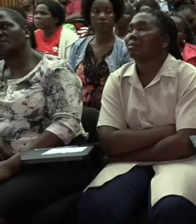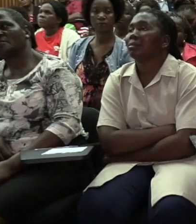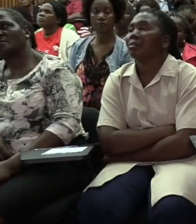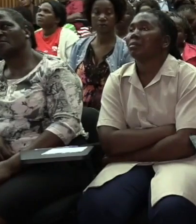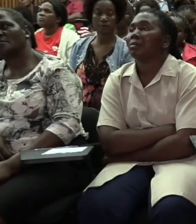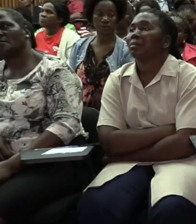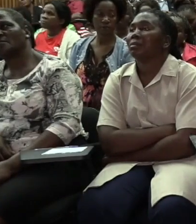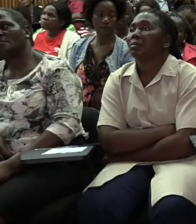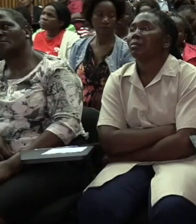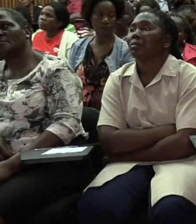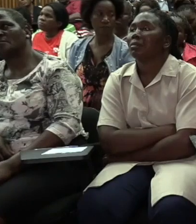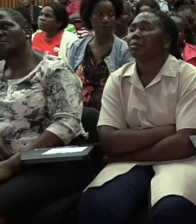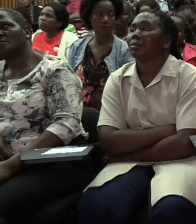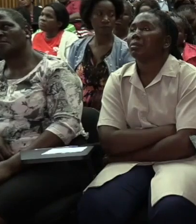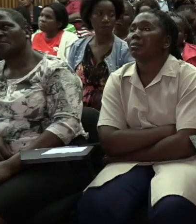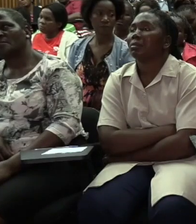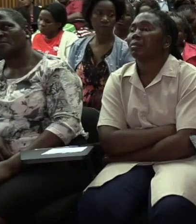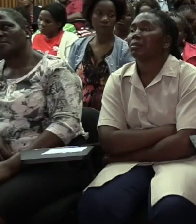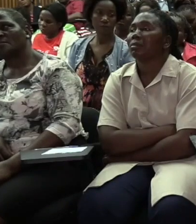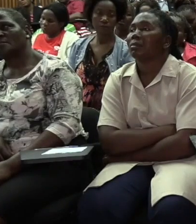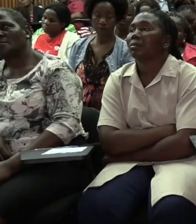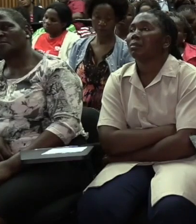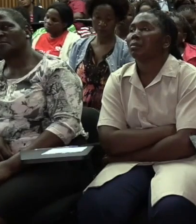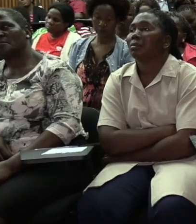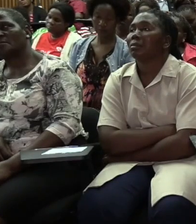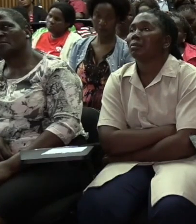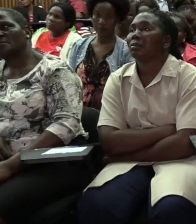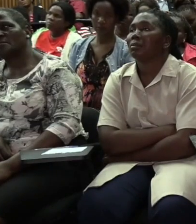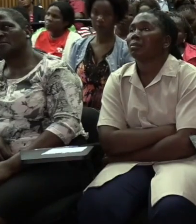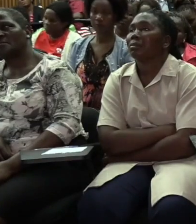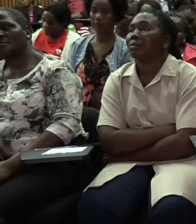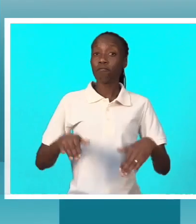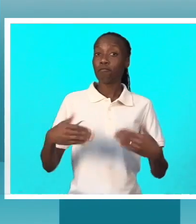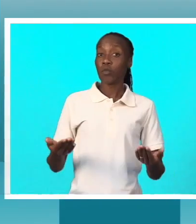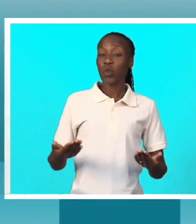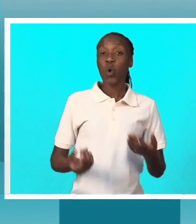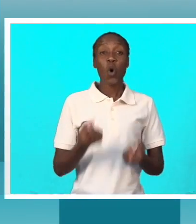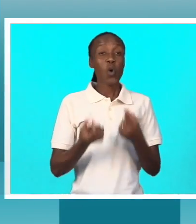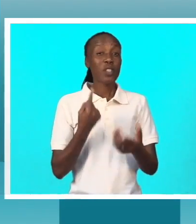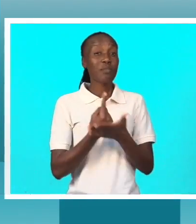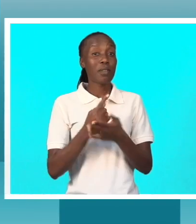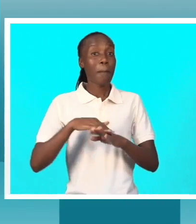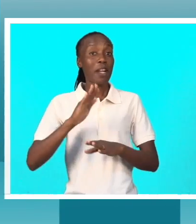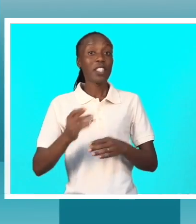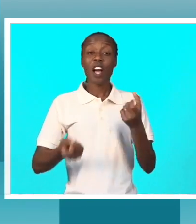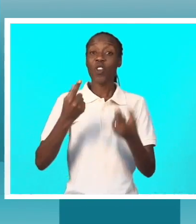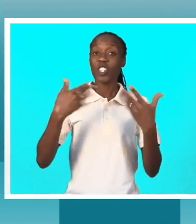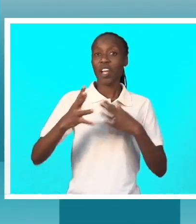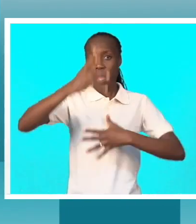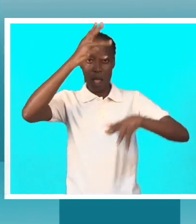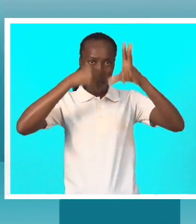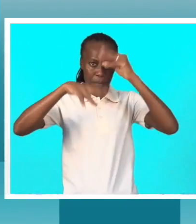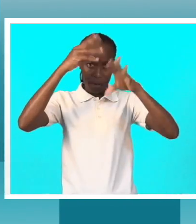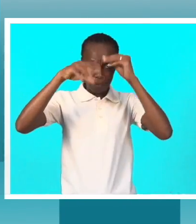comunicam de forma razoável e vão aperfeiçoando com o tempo. É uma coisa muito interessante. Alguns